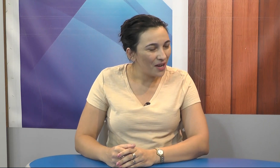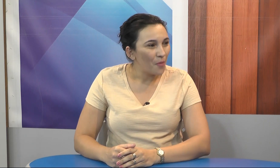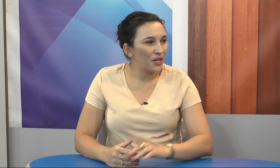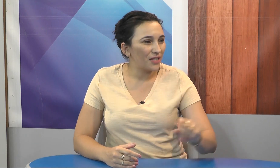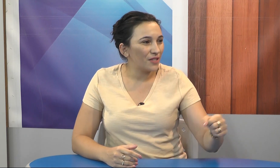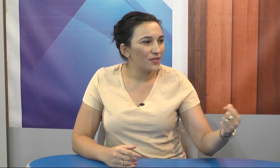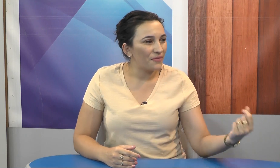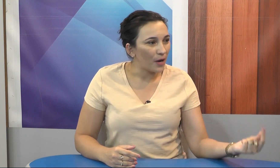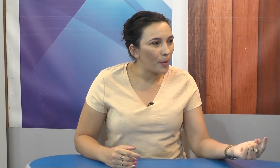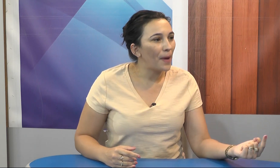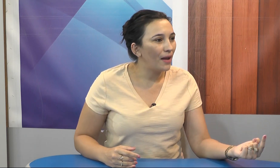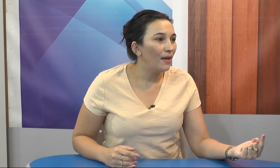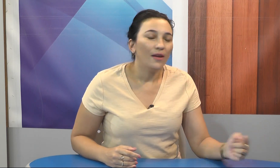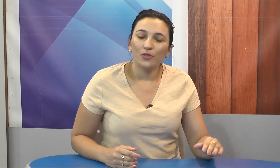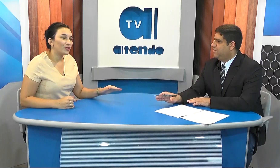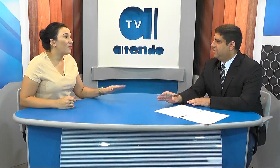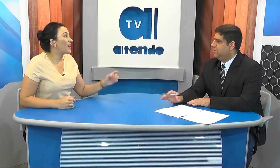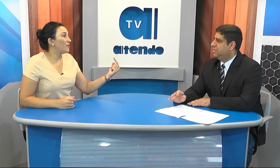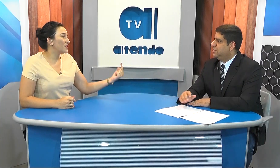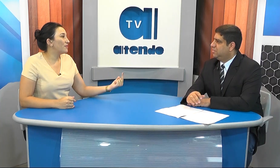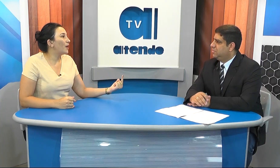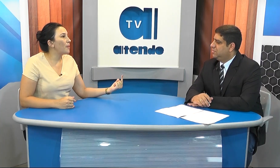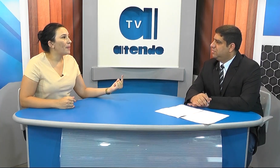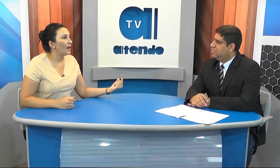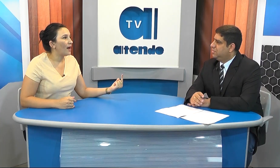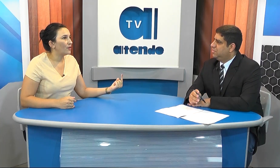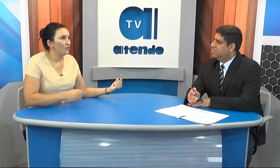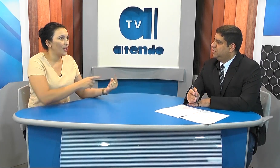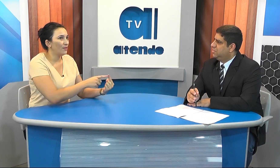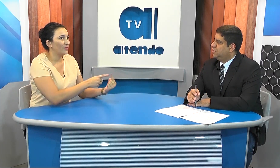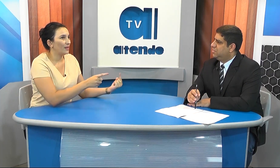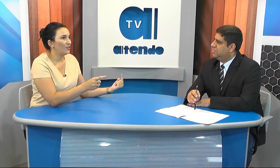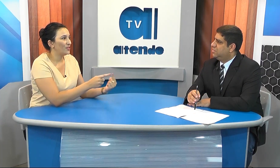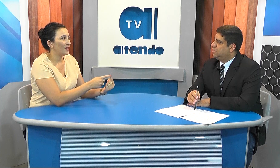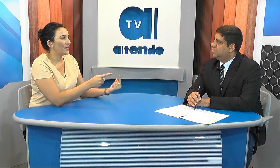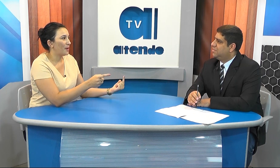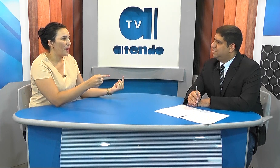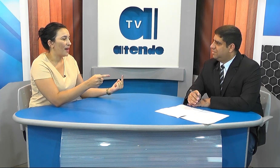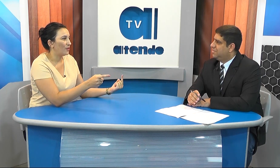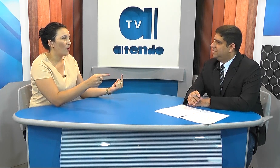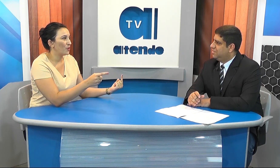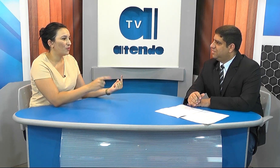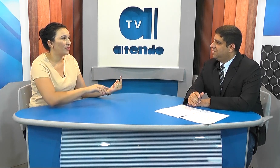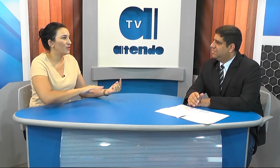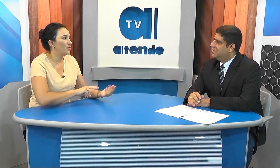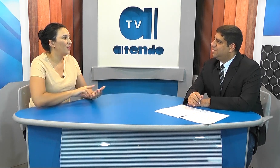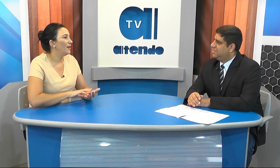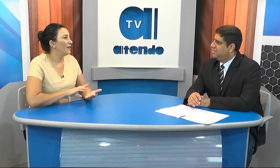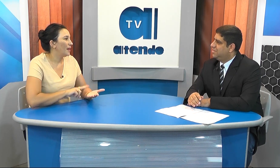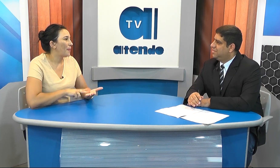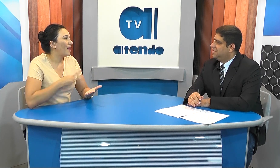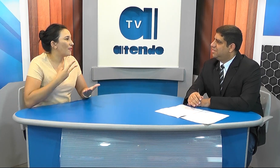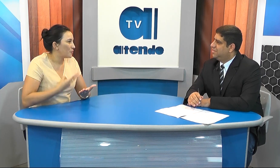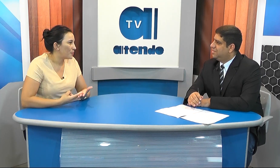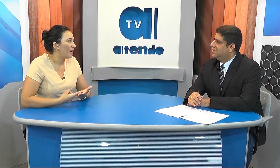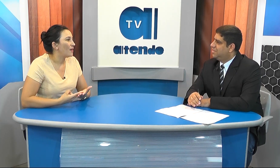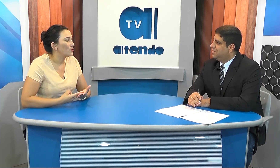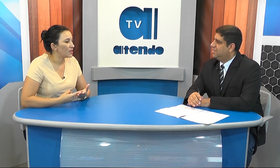Porque às vezes você fala não tem falha na comunicação. Não tem falha. Você fala uma palavra, eu não sei o que você está querendo dizer com aquela palavra. E como que eu vou traduzir, né, palavra por palavra? O certo